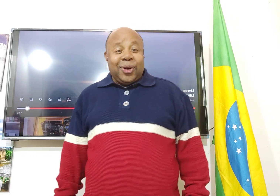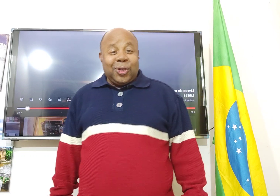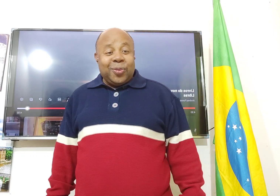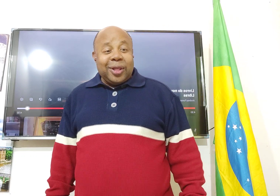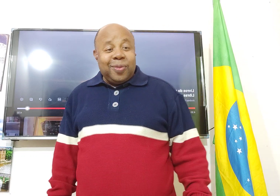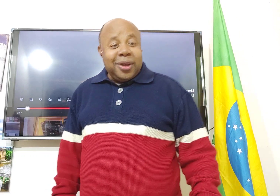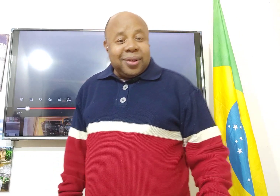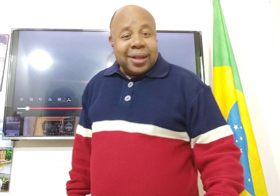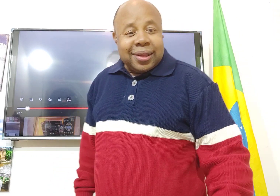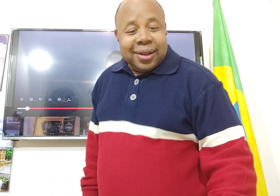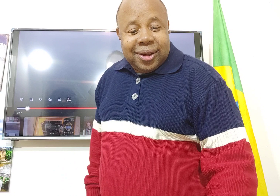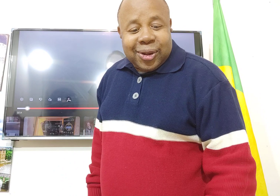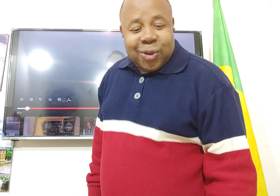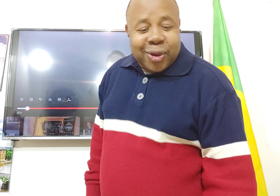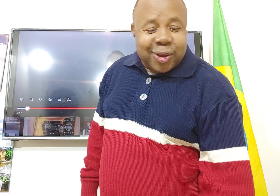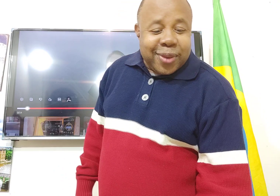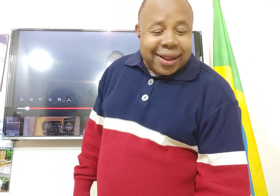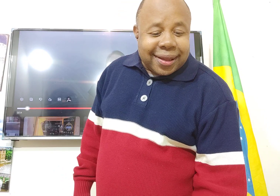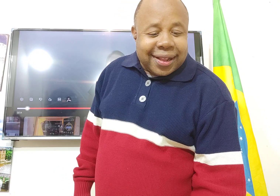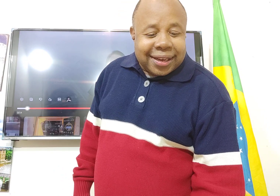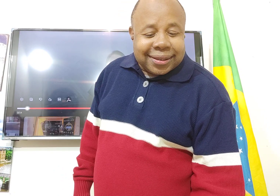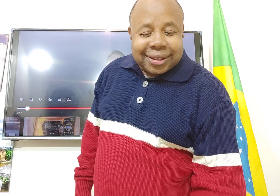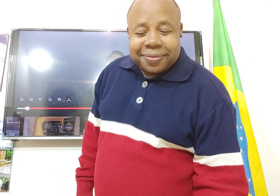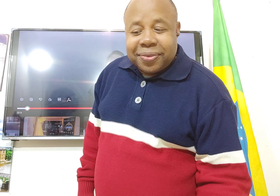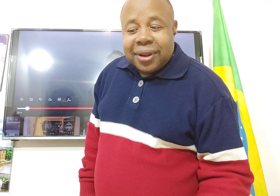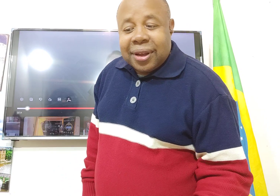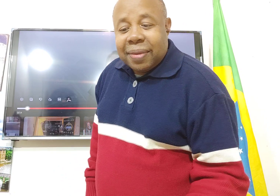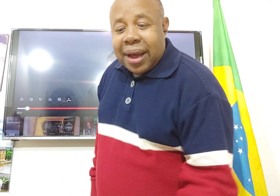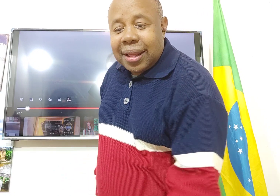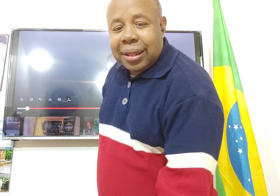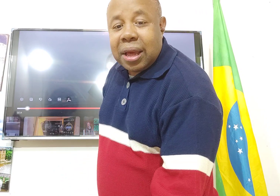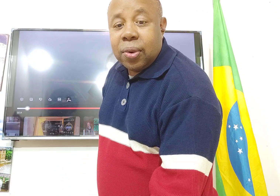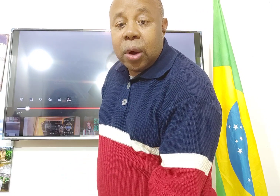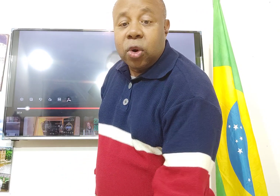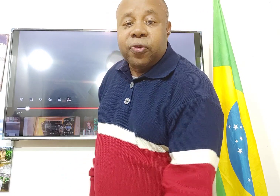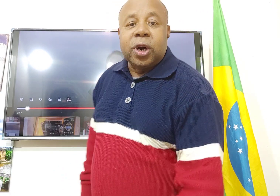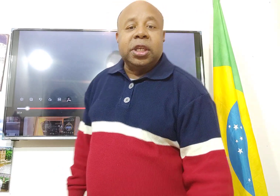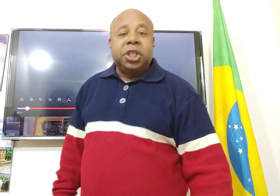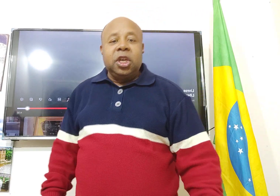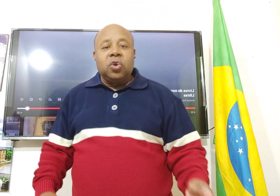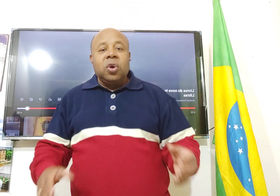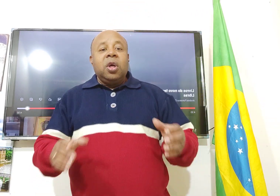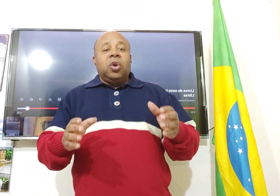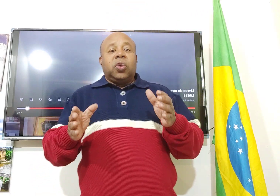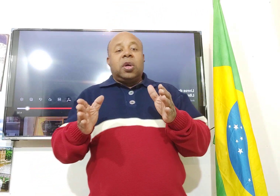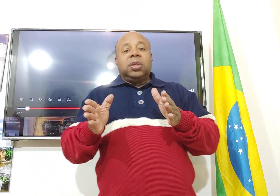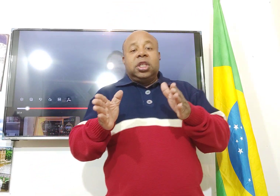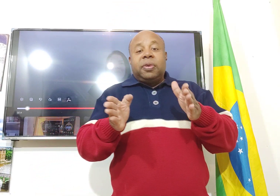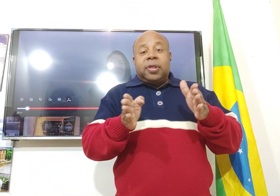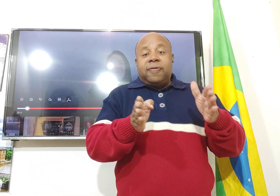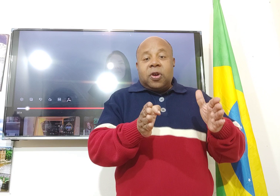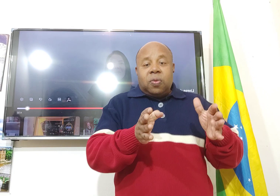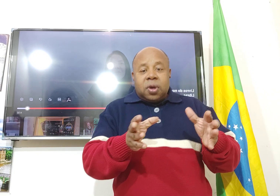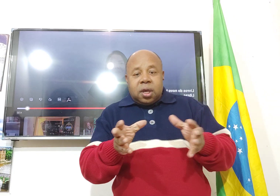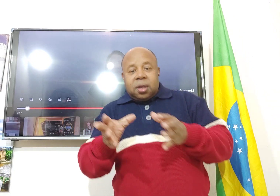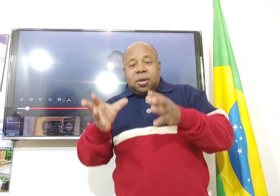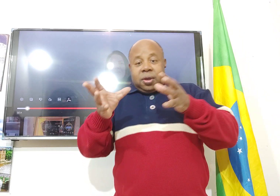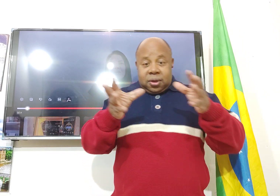eu tô mais ou menos nessa idade, assim. Mas assim, é um louvor antigo. Eu tô só usando pra você ver como que,